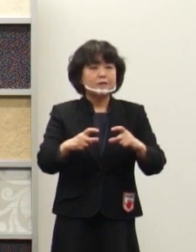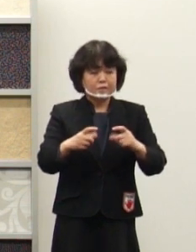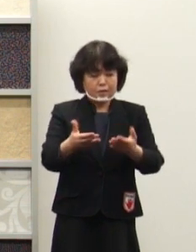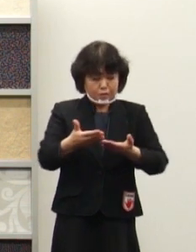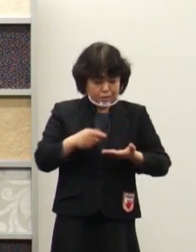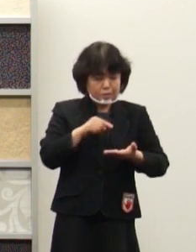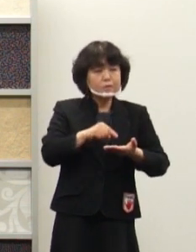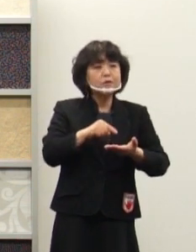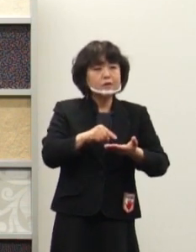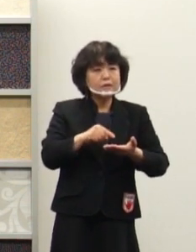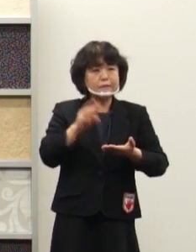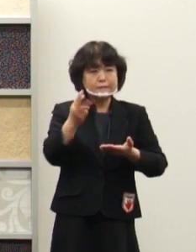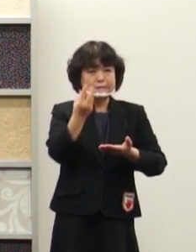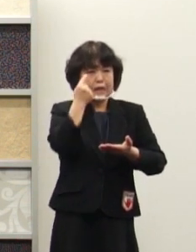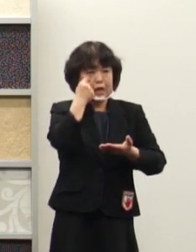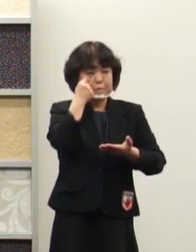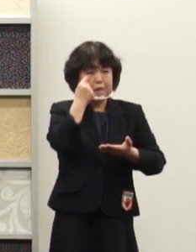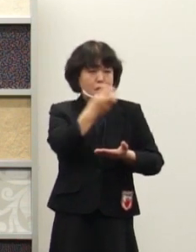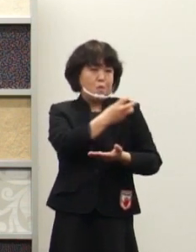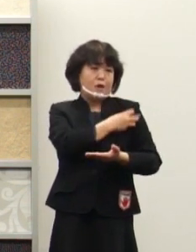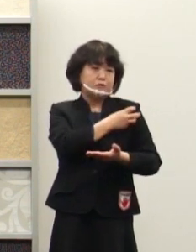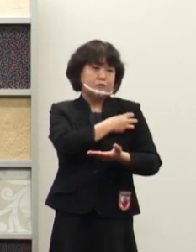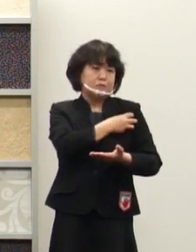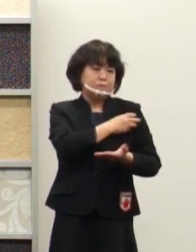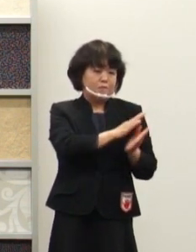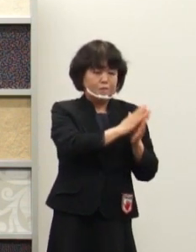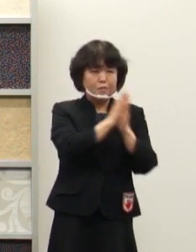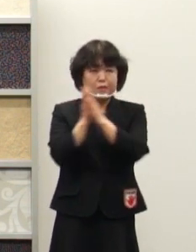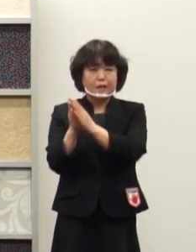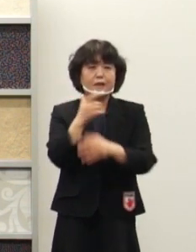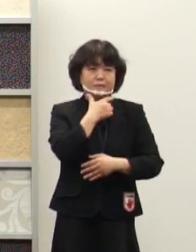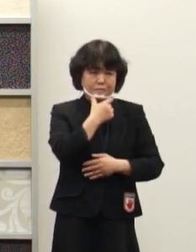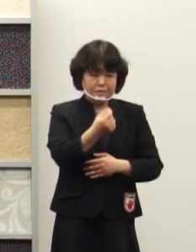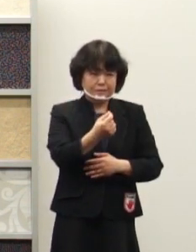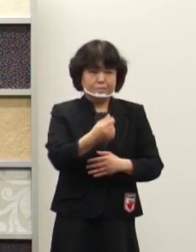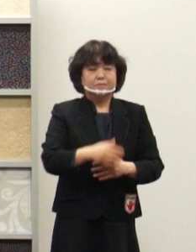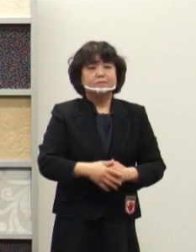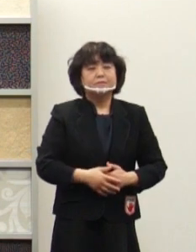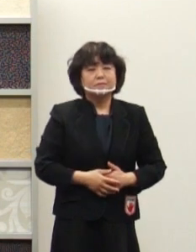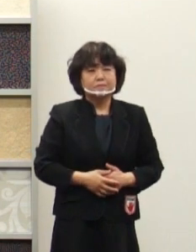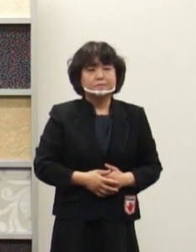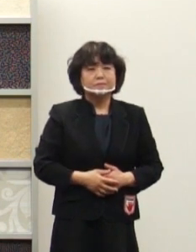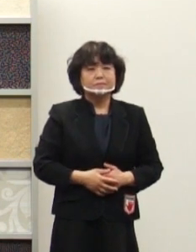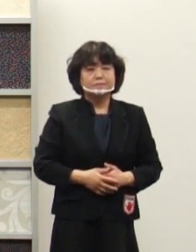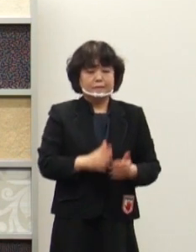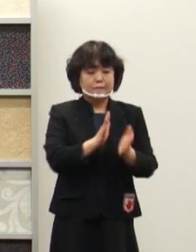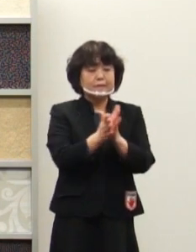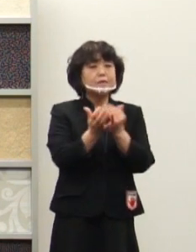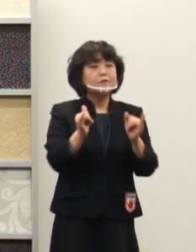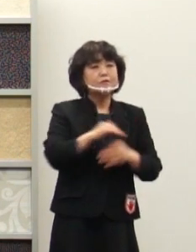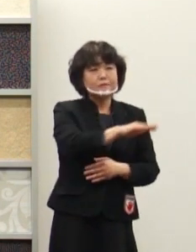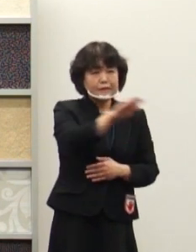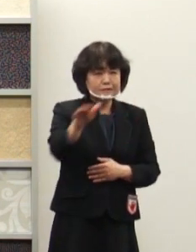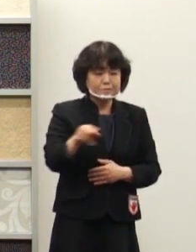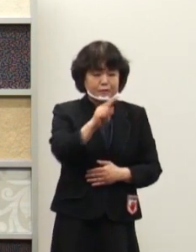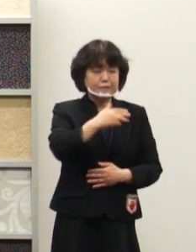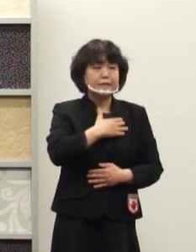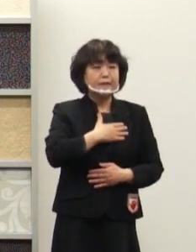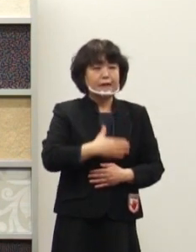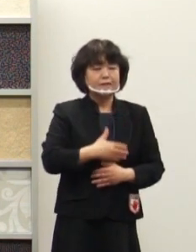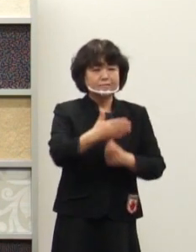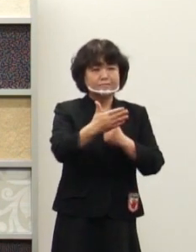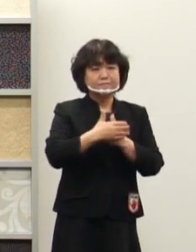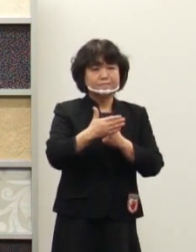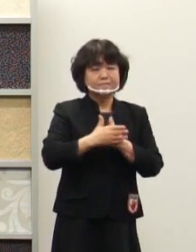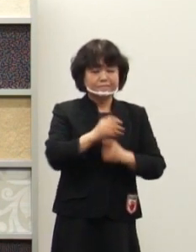のワクチンを、打っていただきたいと、思います。県民の皆様の、ご理解とそして、ご